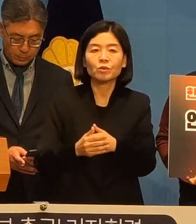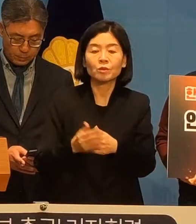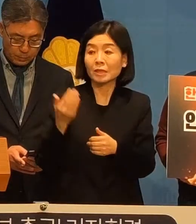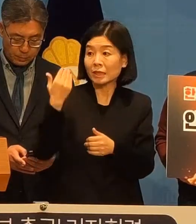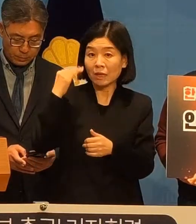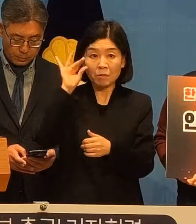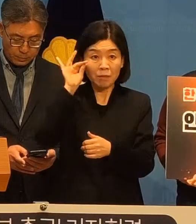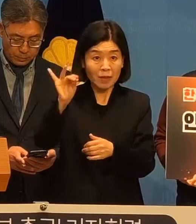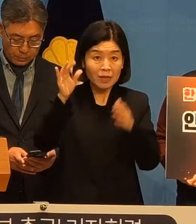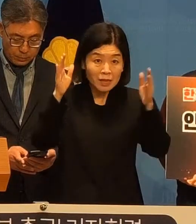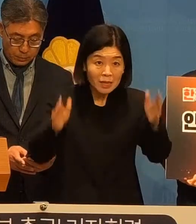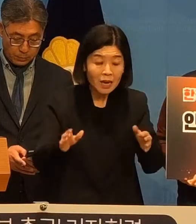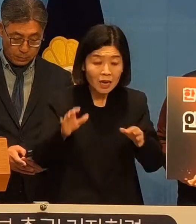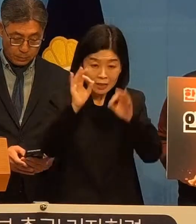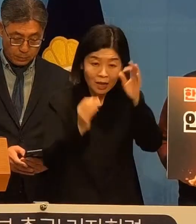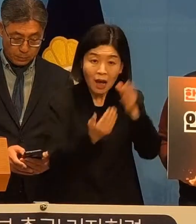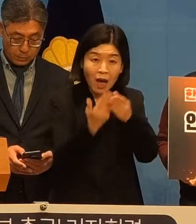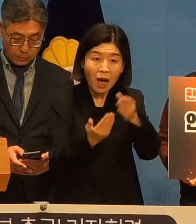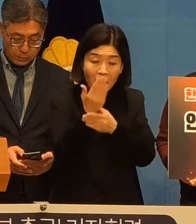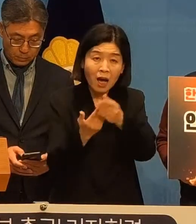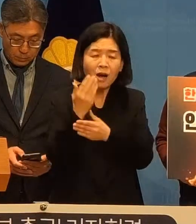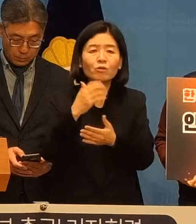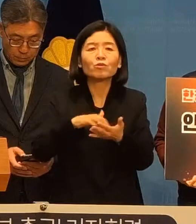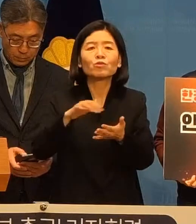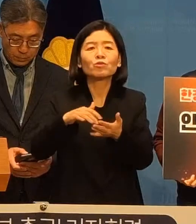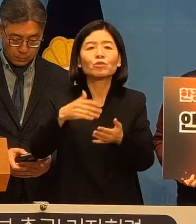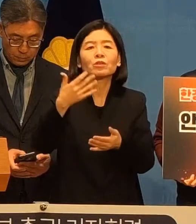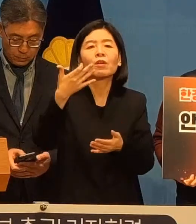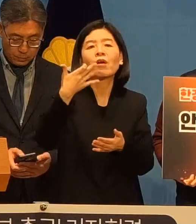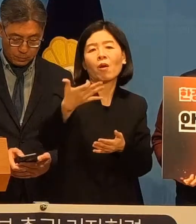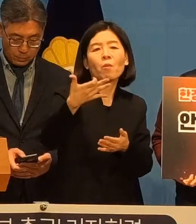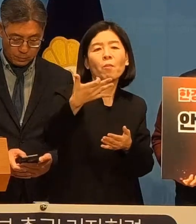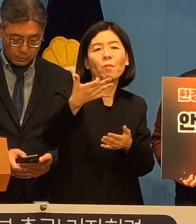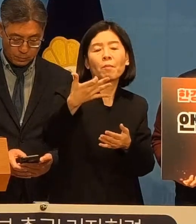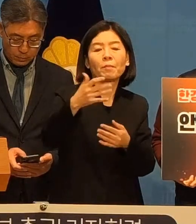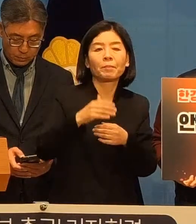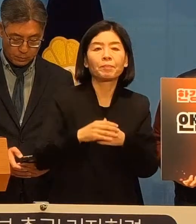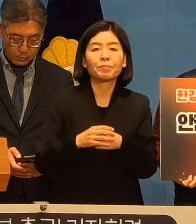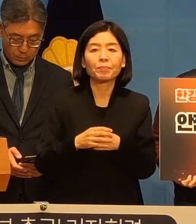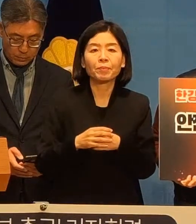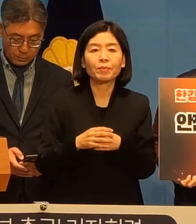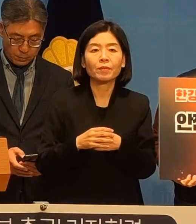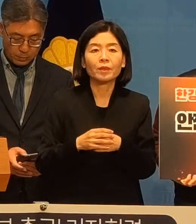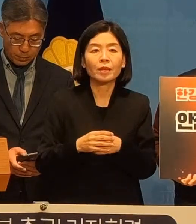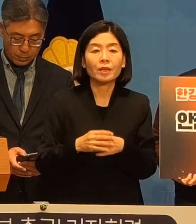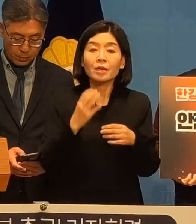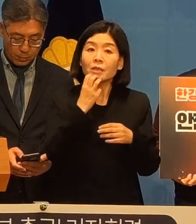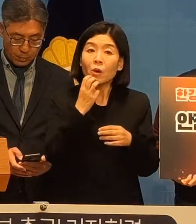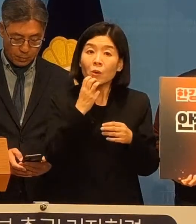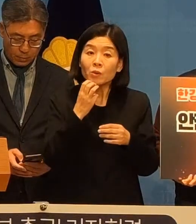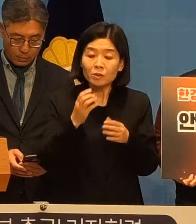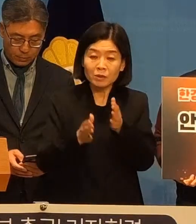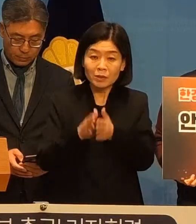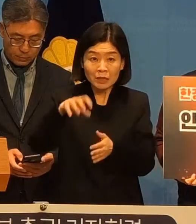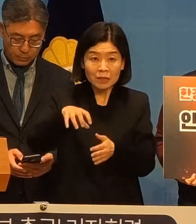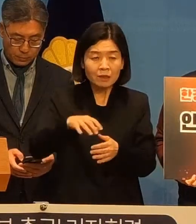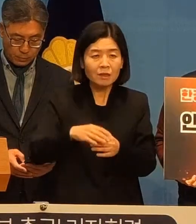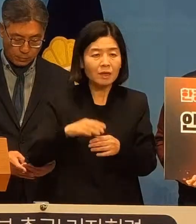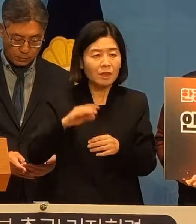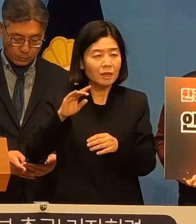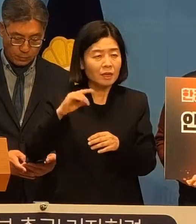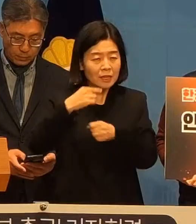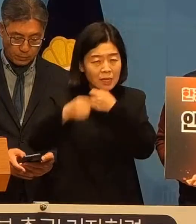동안 사고가 무려 19번이나 있었다고 합니다. 당초 서울시는 365일